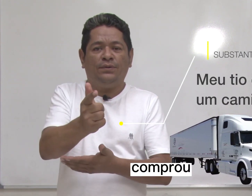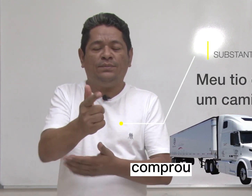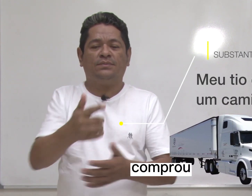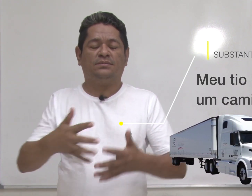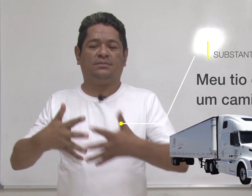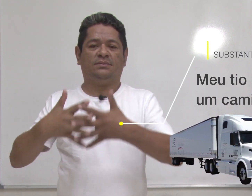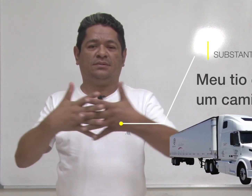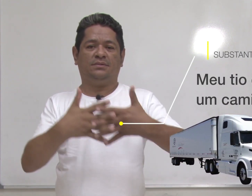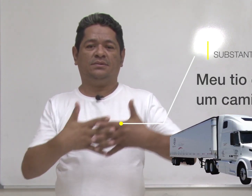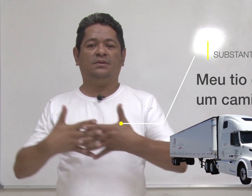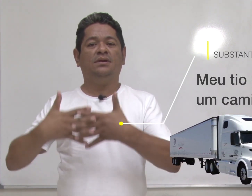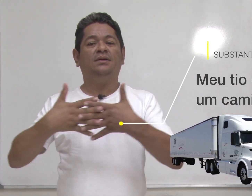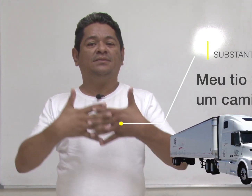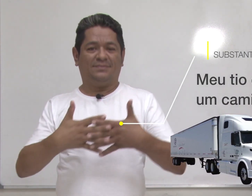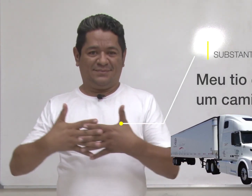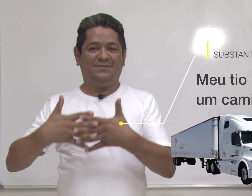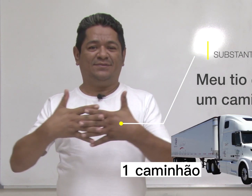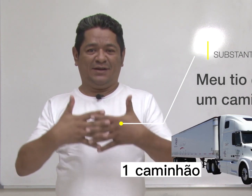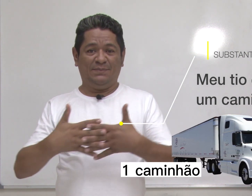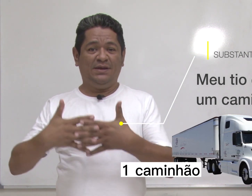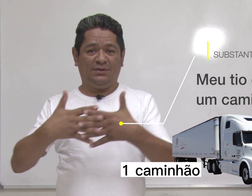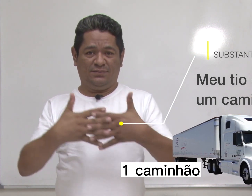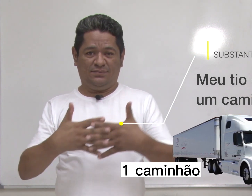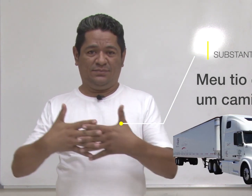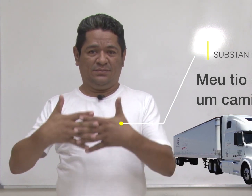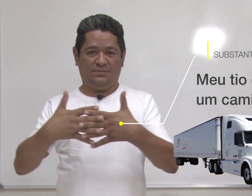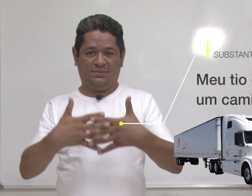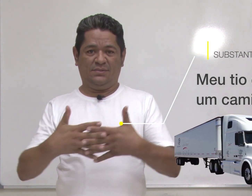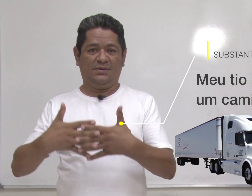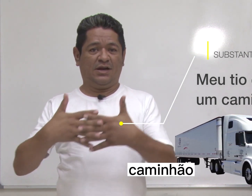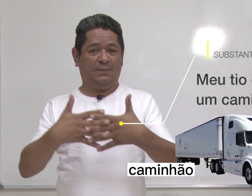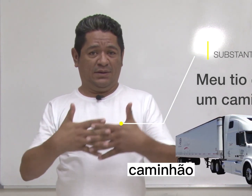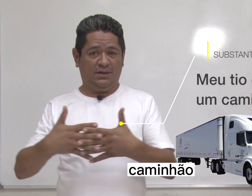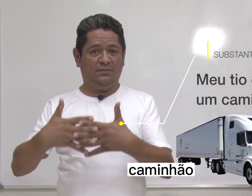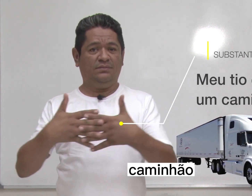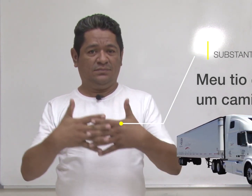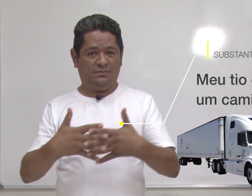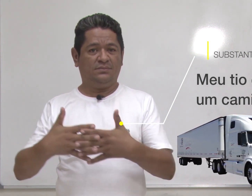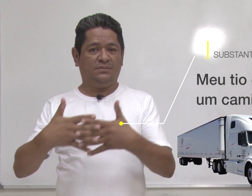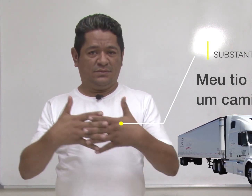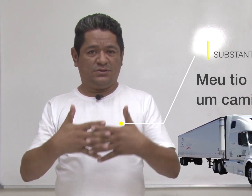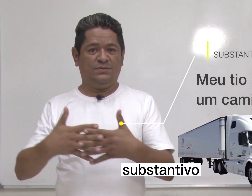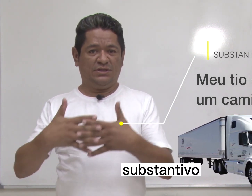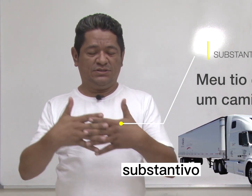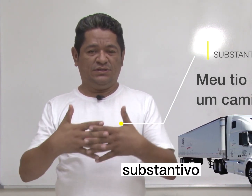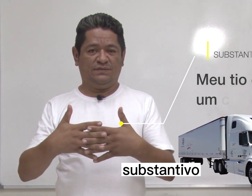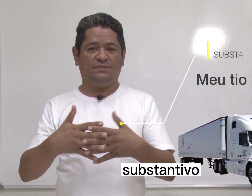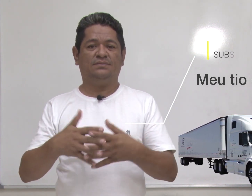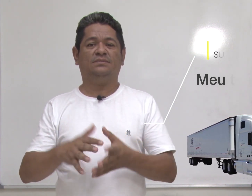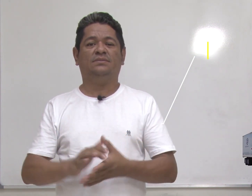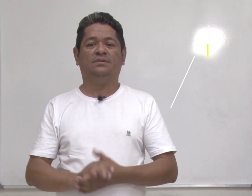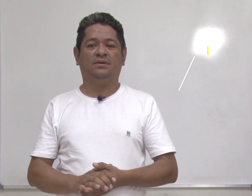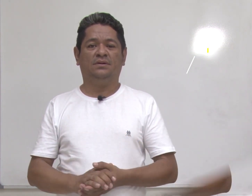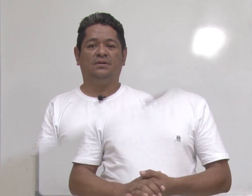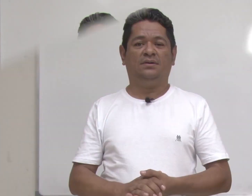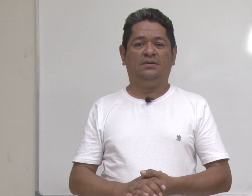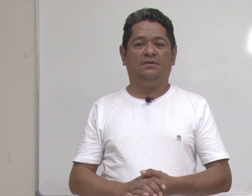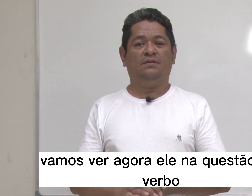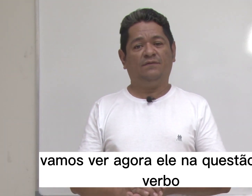comprou um caminhão. Caminhão, substantivo. Vamos